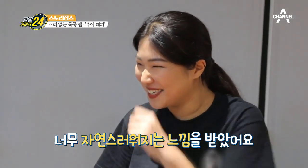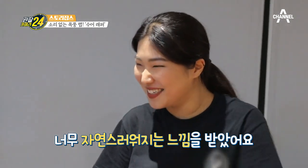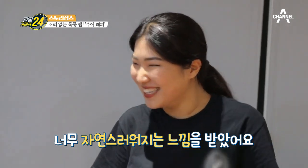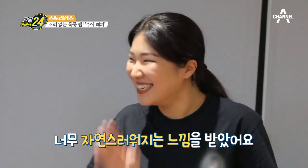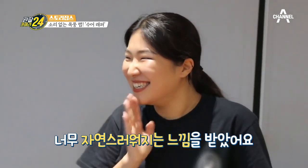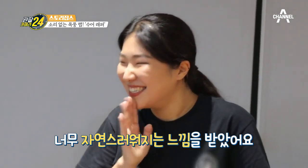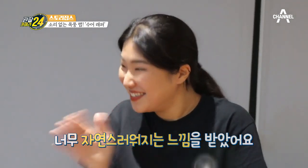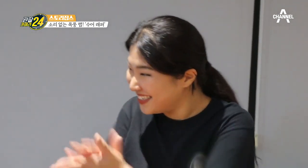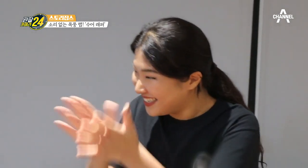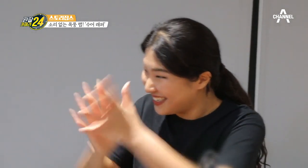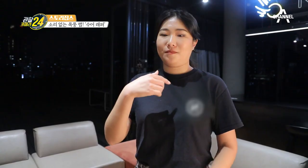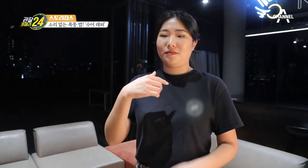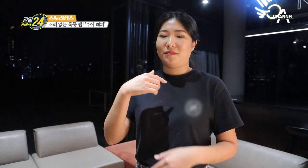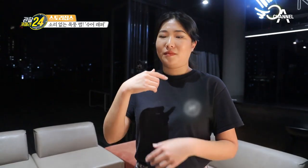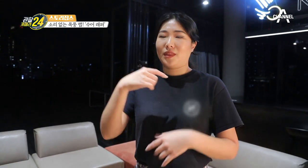받았어요.